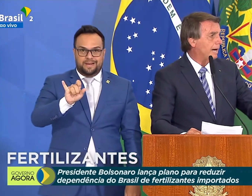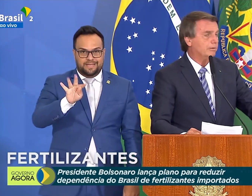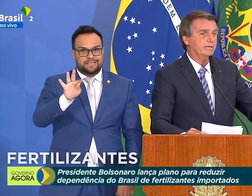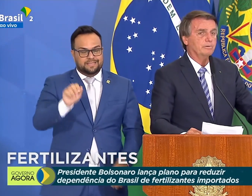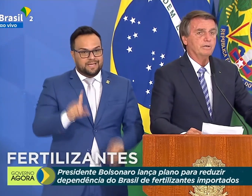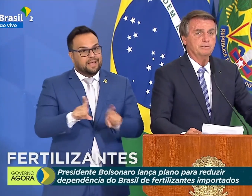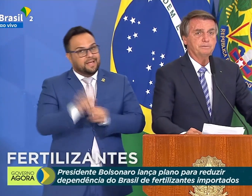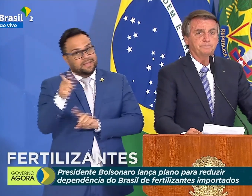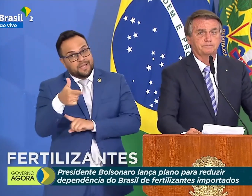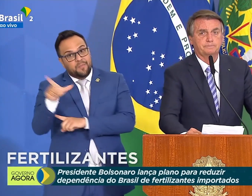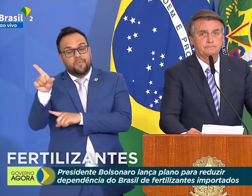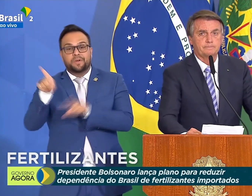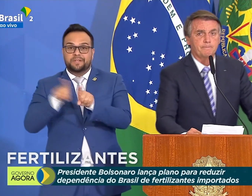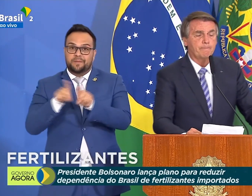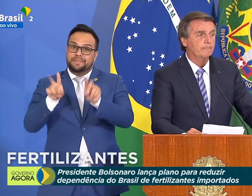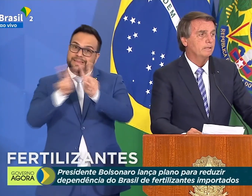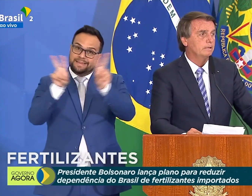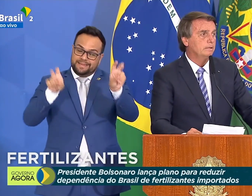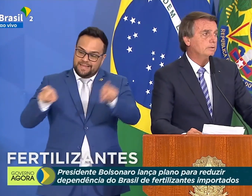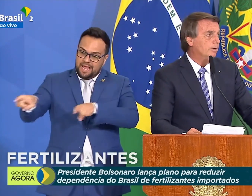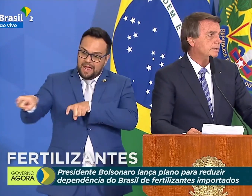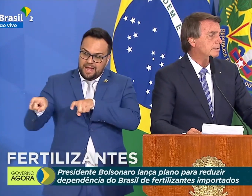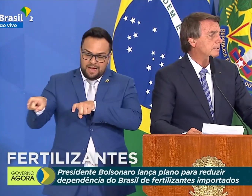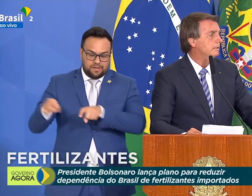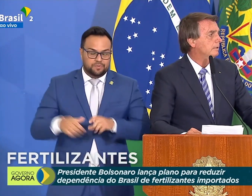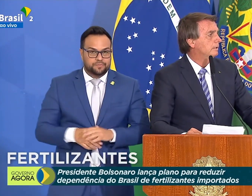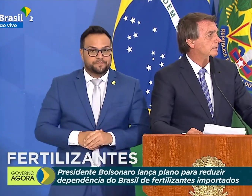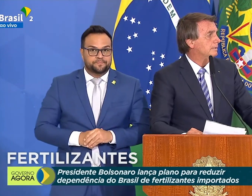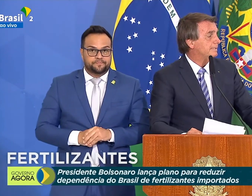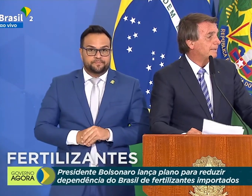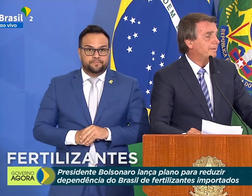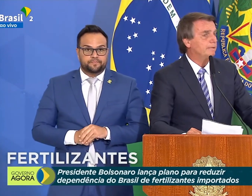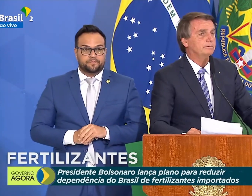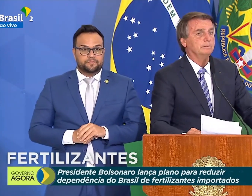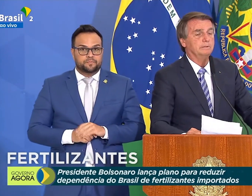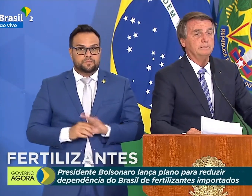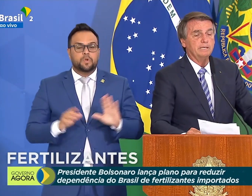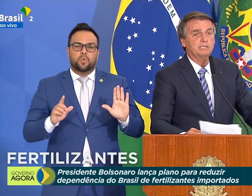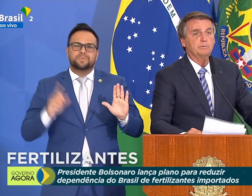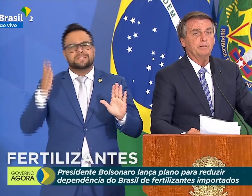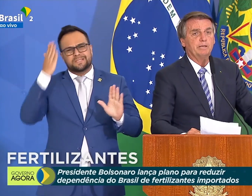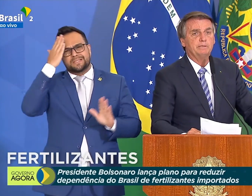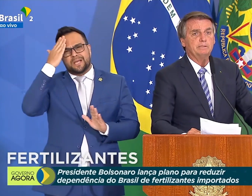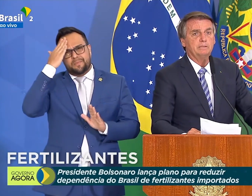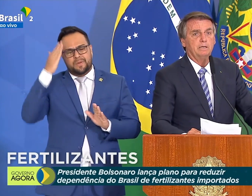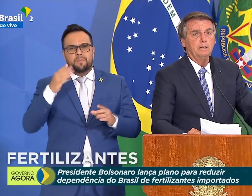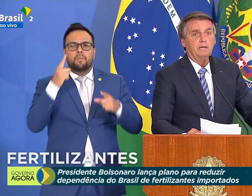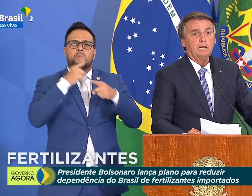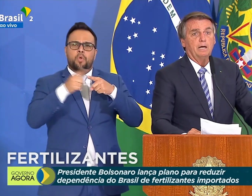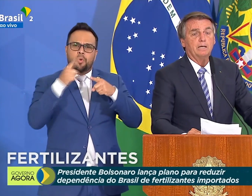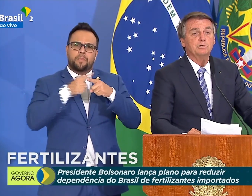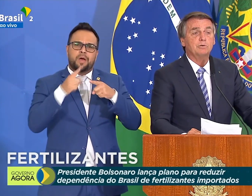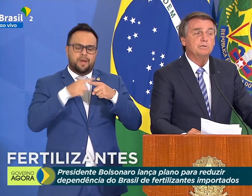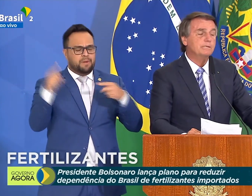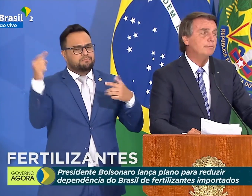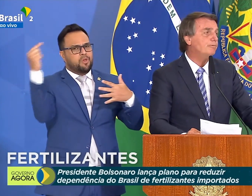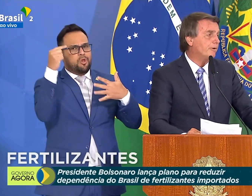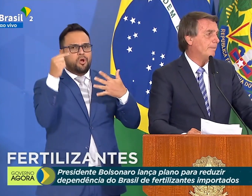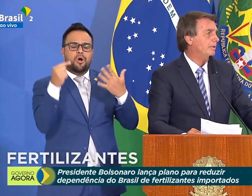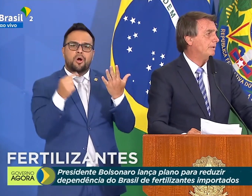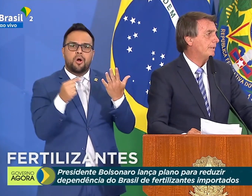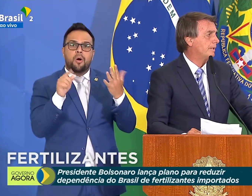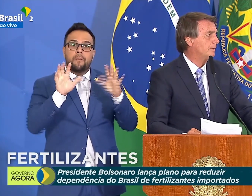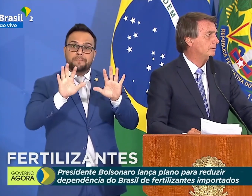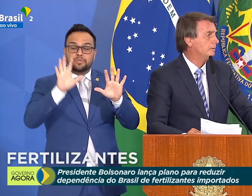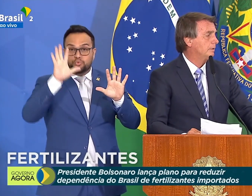bancada do agronegócio. E nós, sabendo desses problemas, a solução